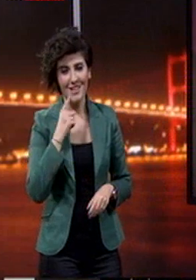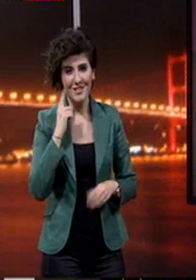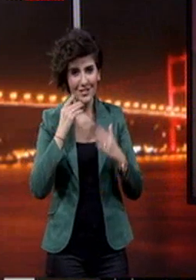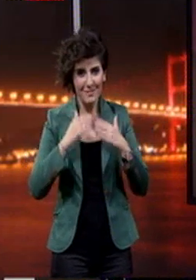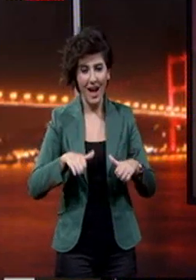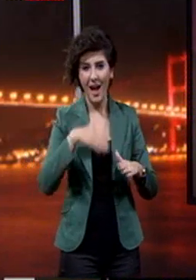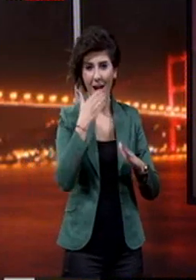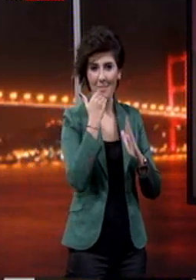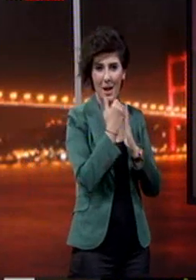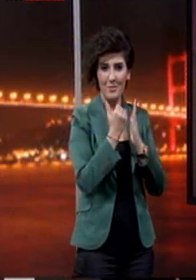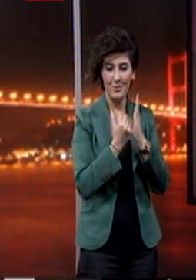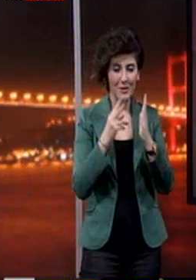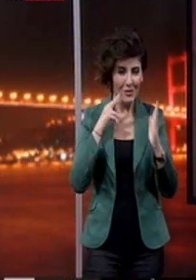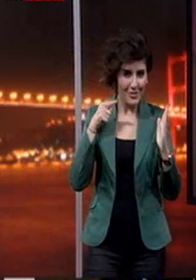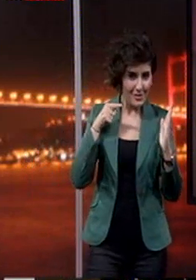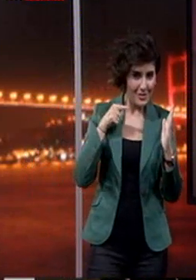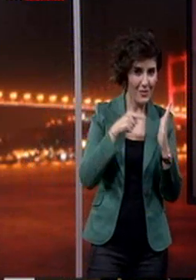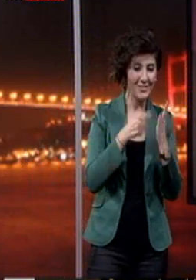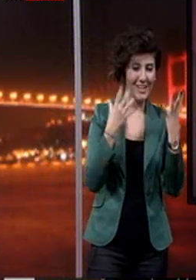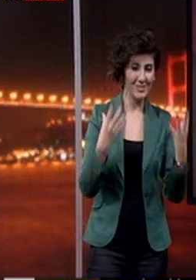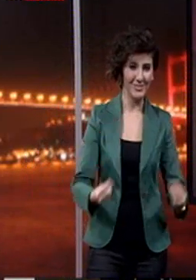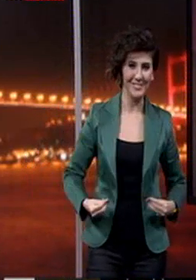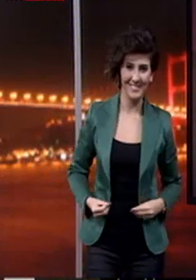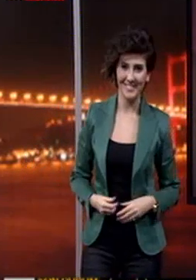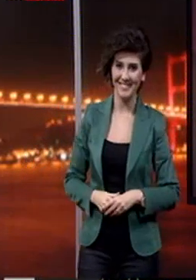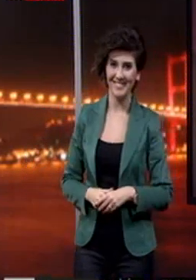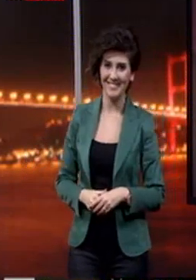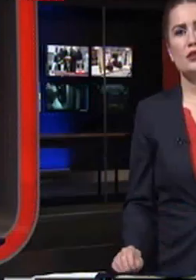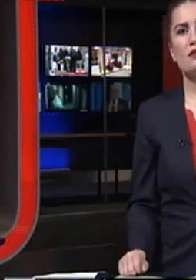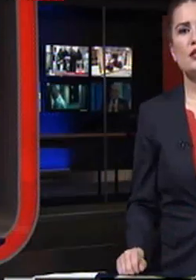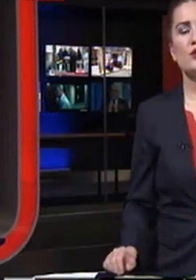İşitme engelliler haber bültenini burada noktalıyoruz. Sevgili seyirciler.